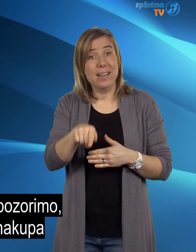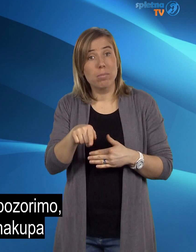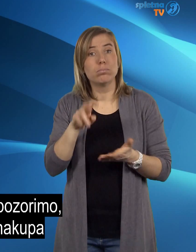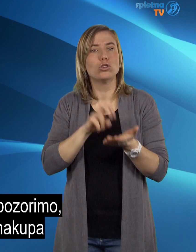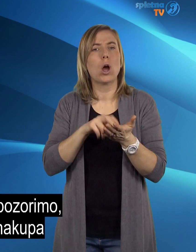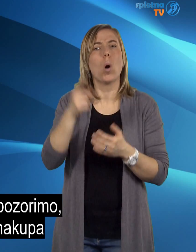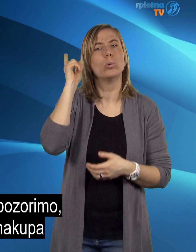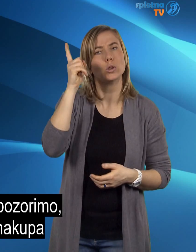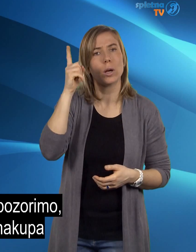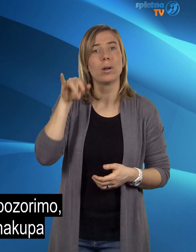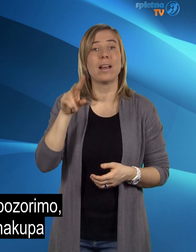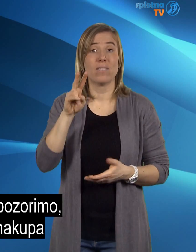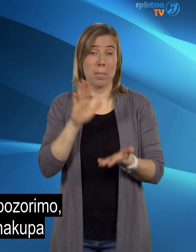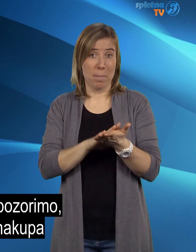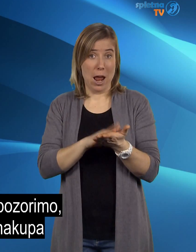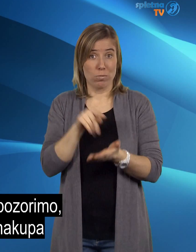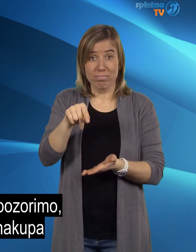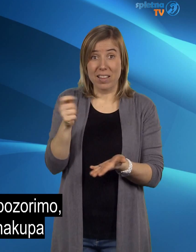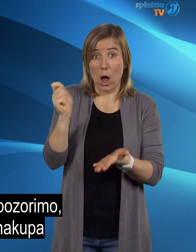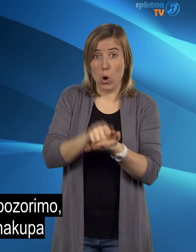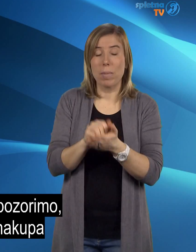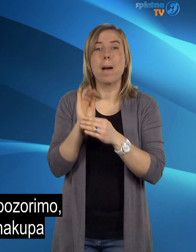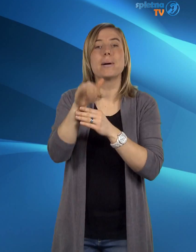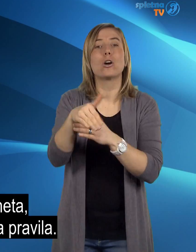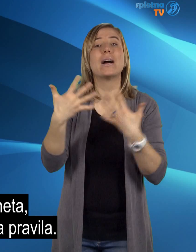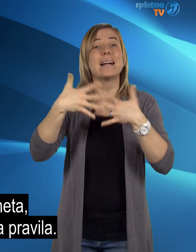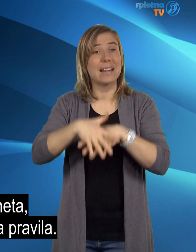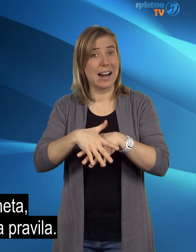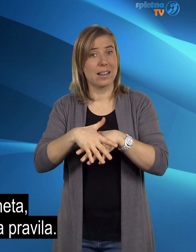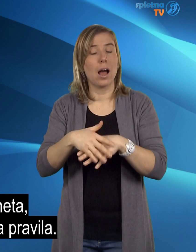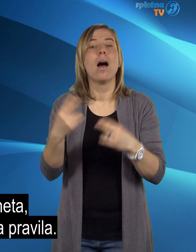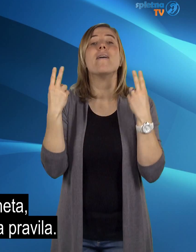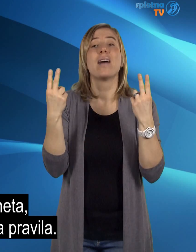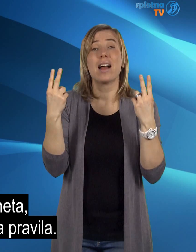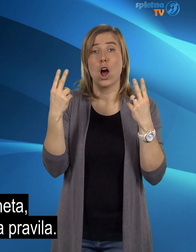Ob tem naj še opozorimo, da v primeru nakupa preko interneta veljajo drugačna pravila.